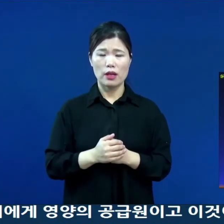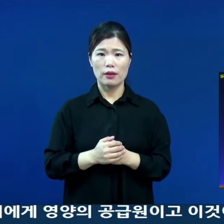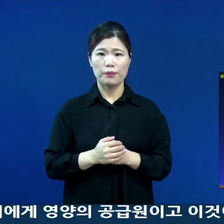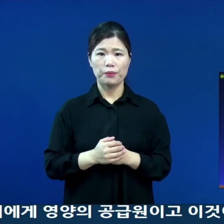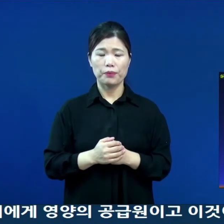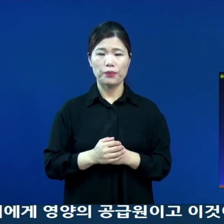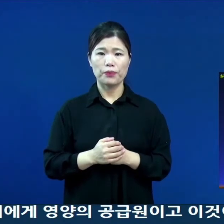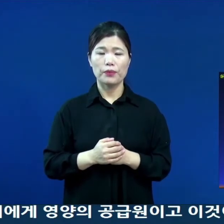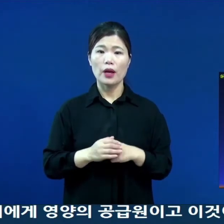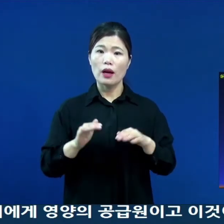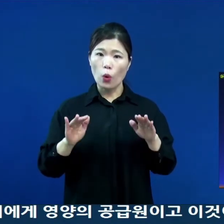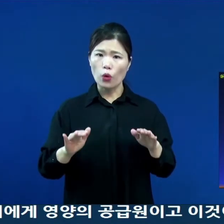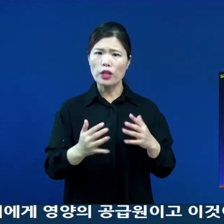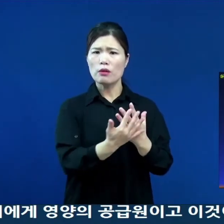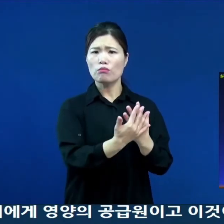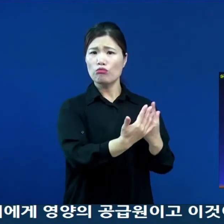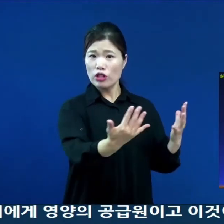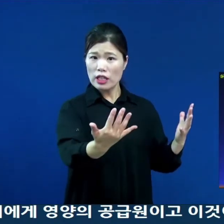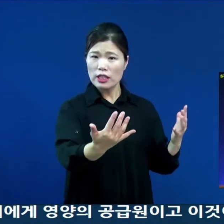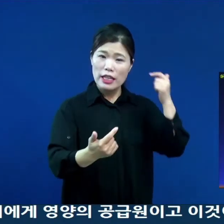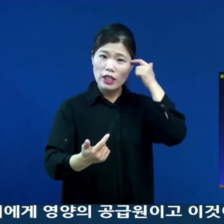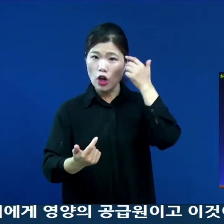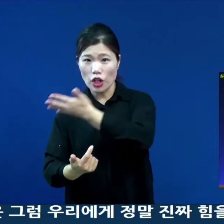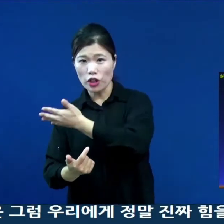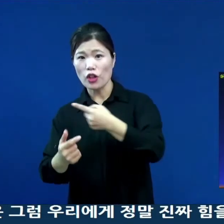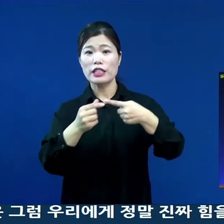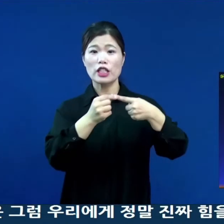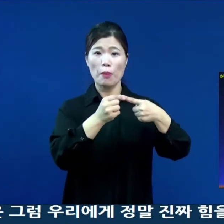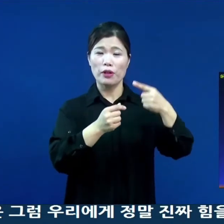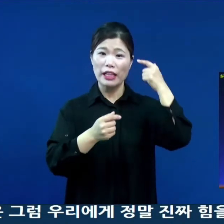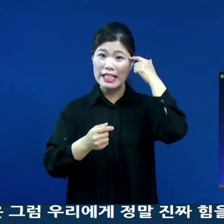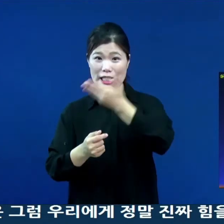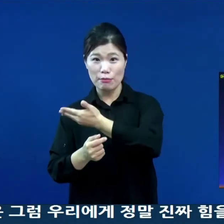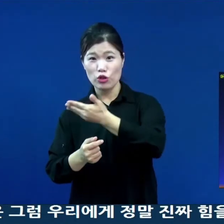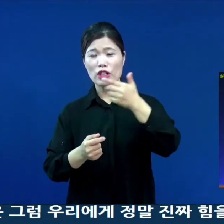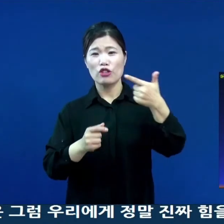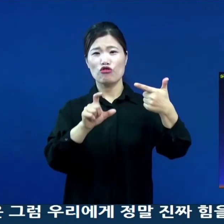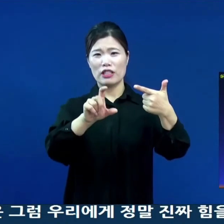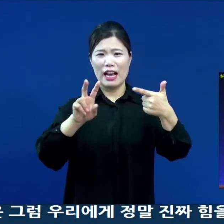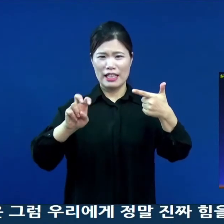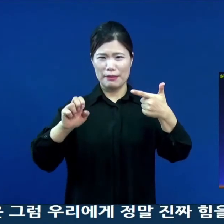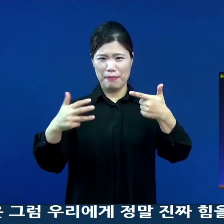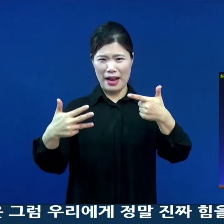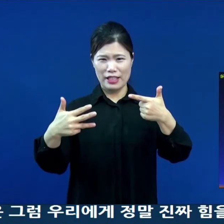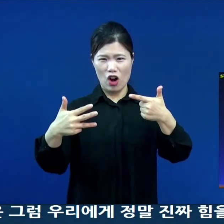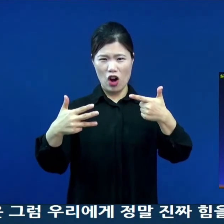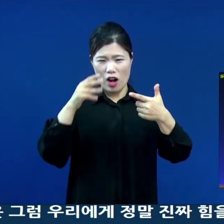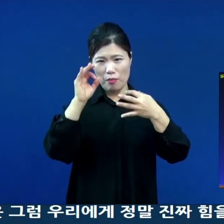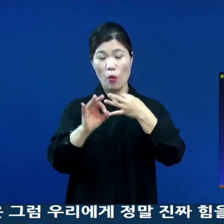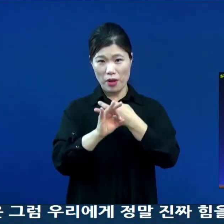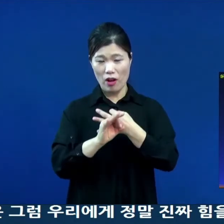오늘 무리들이 던졌던 첫 번째 질문 28절로 와보십시오. 28절